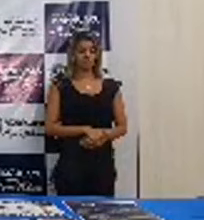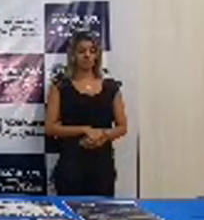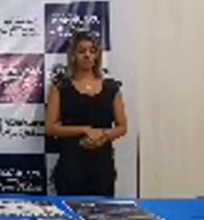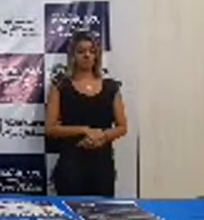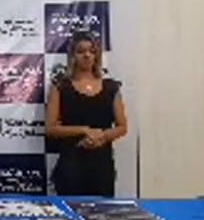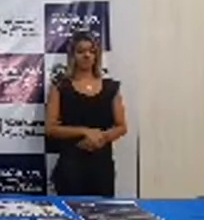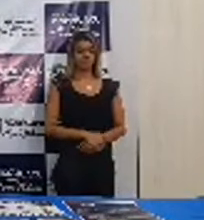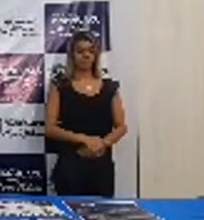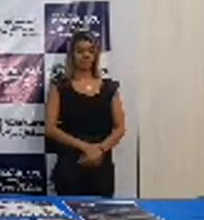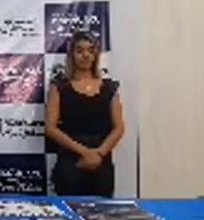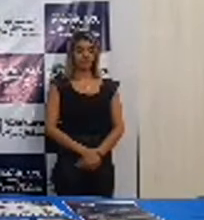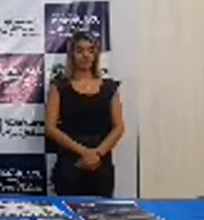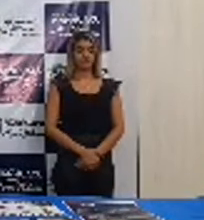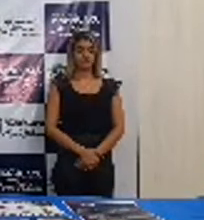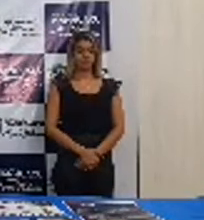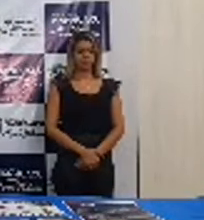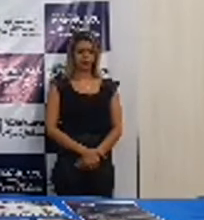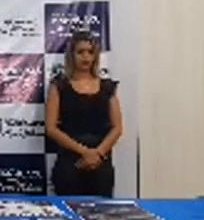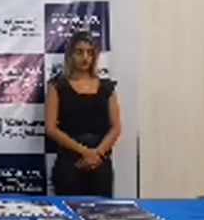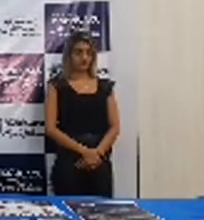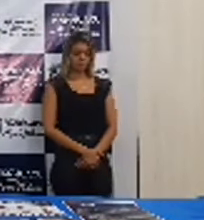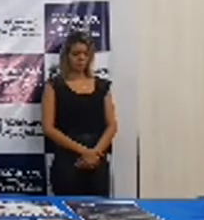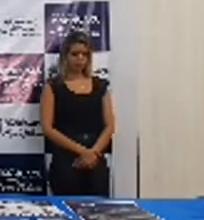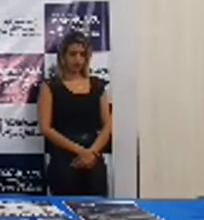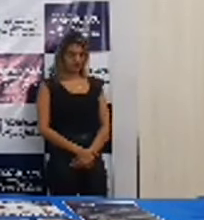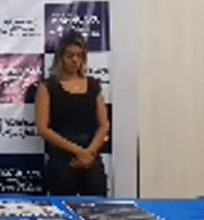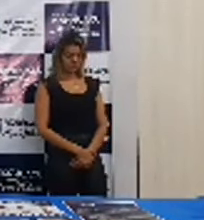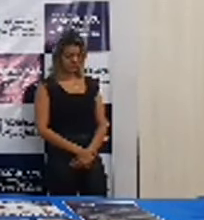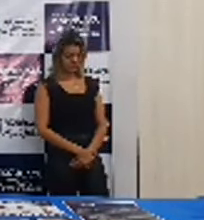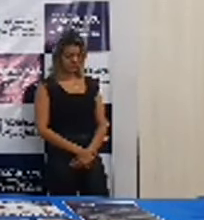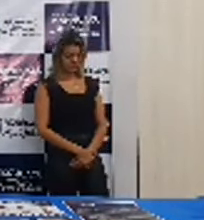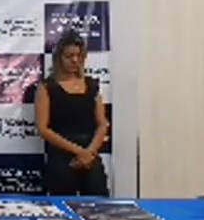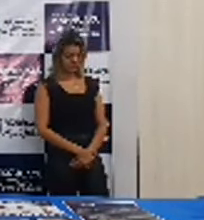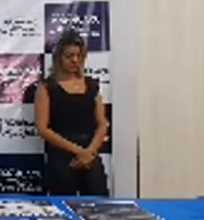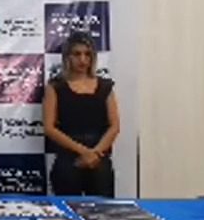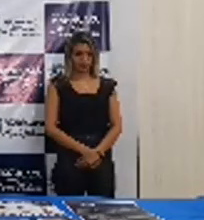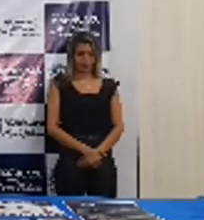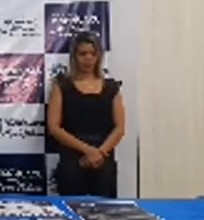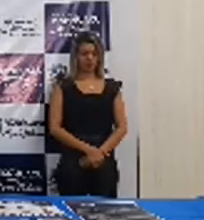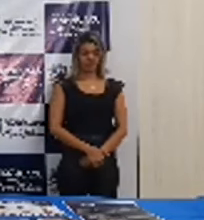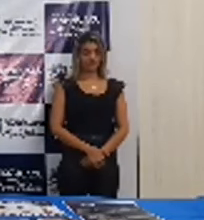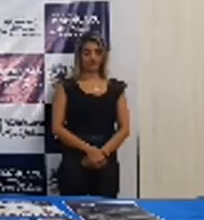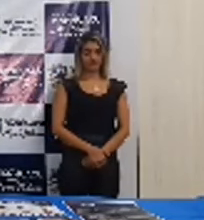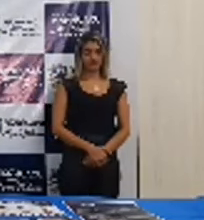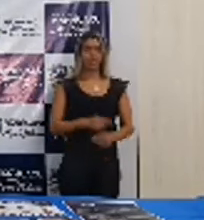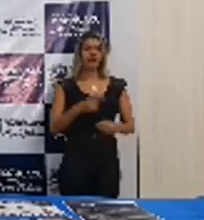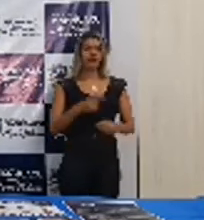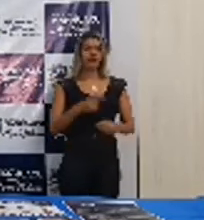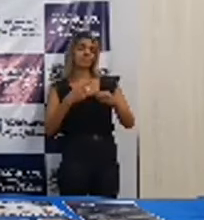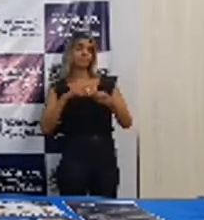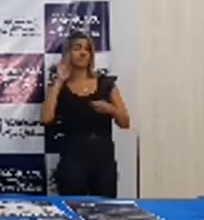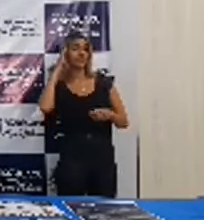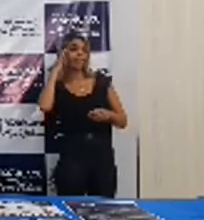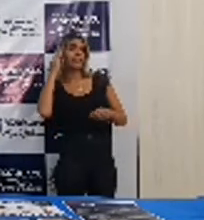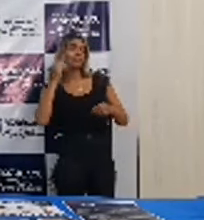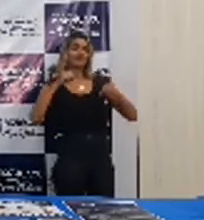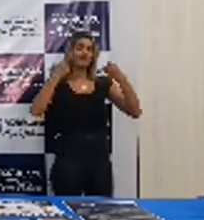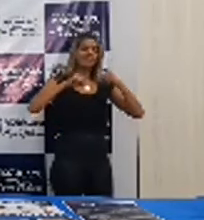de reabertura gradativa do comércio. O município entende que todas as pessoas precisam